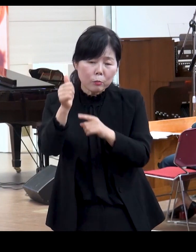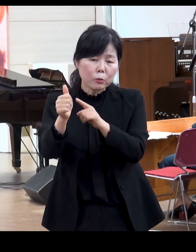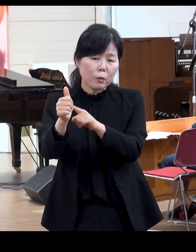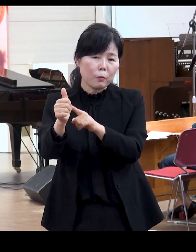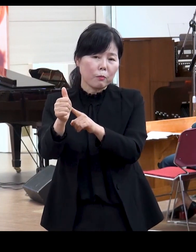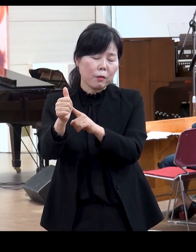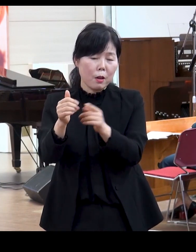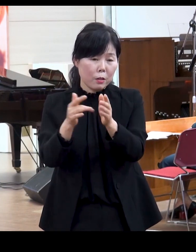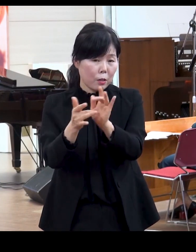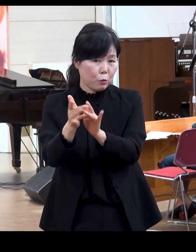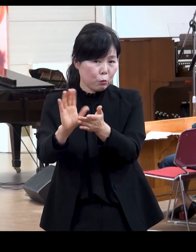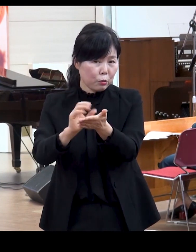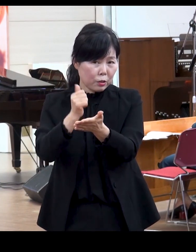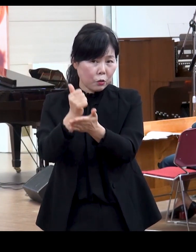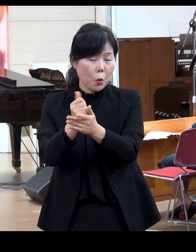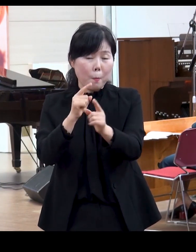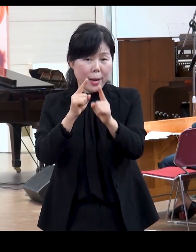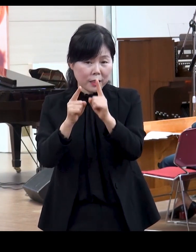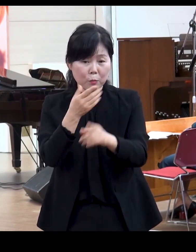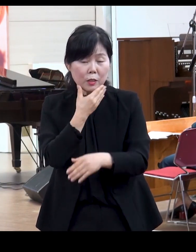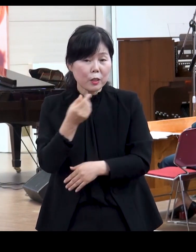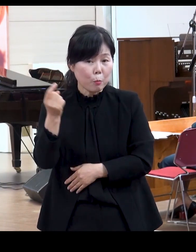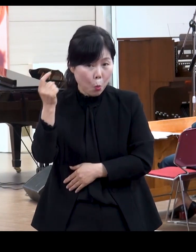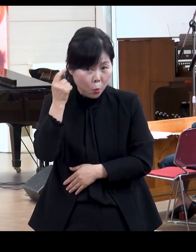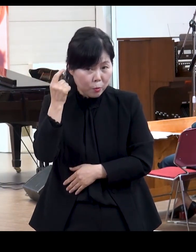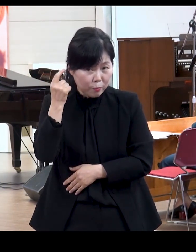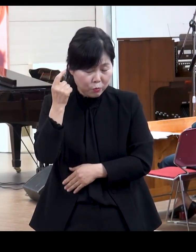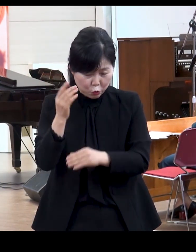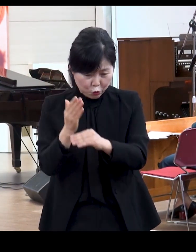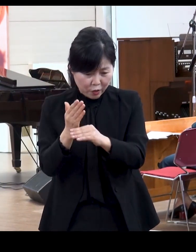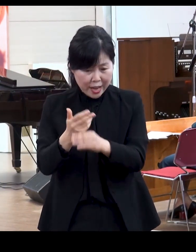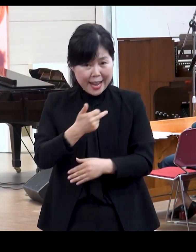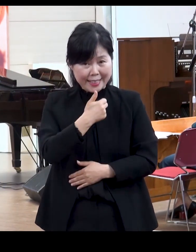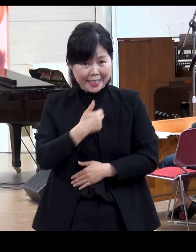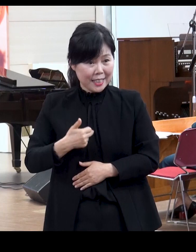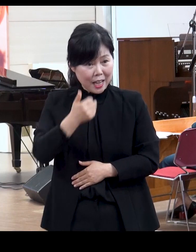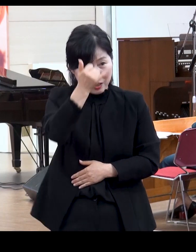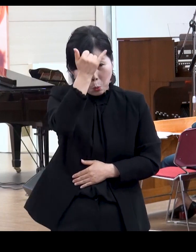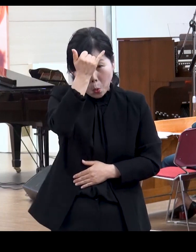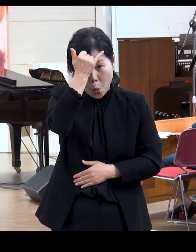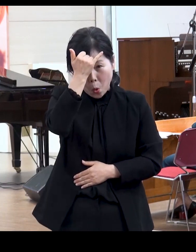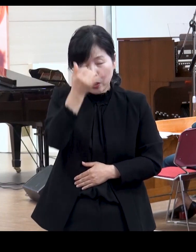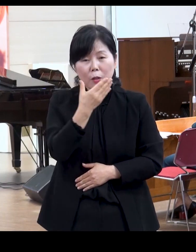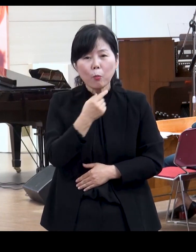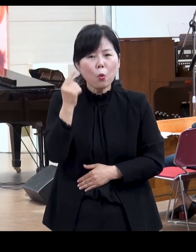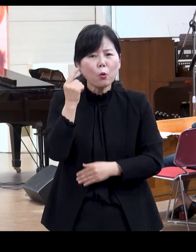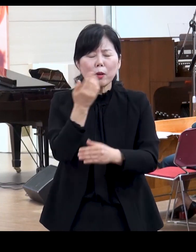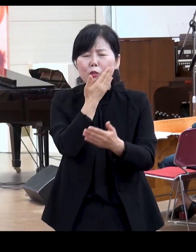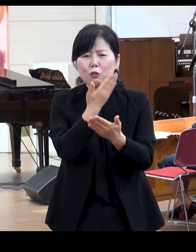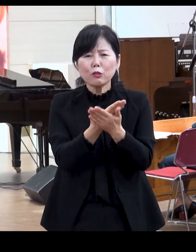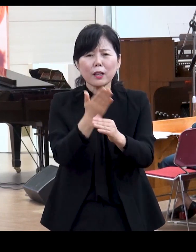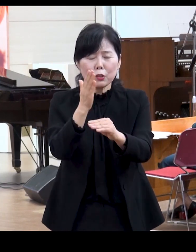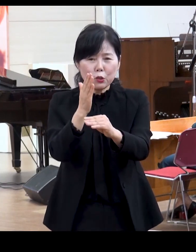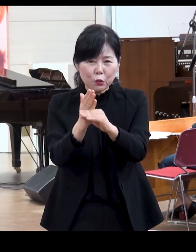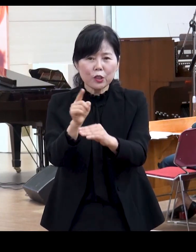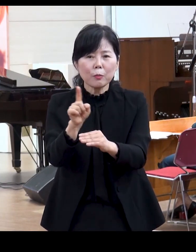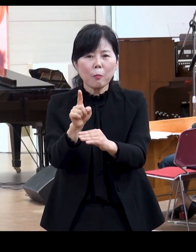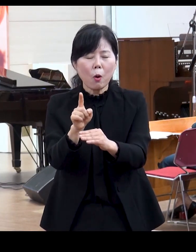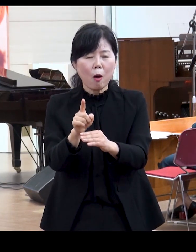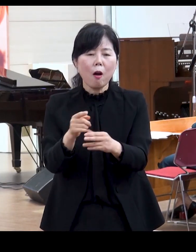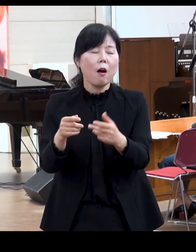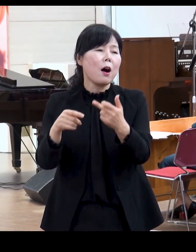목사님은요, 예수 그리스도의 말씀, 특히 그의 제자도 그 복음의 핵심을 다른 것이